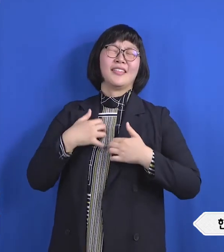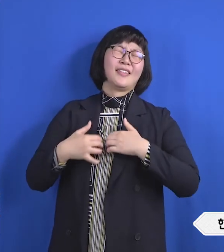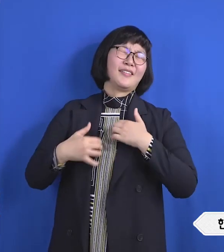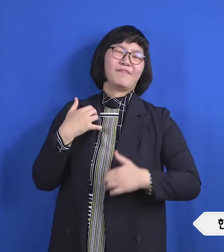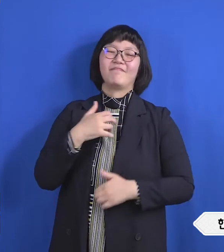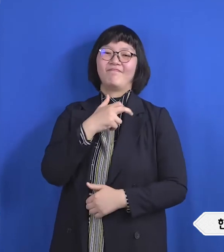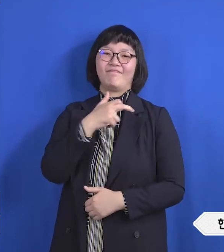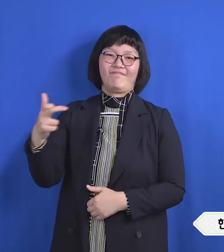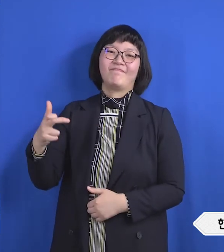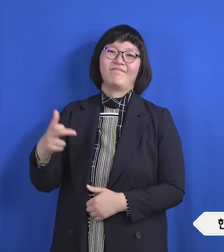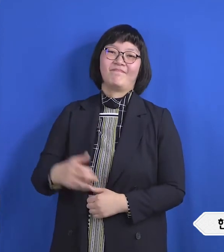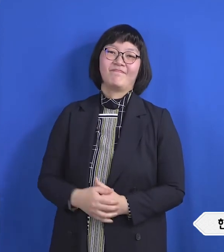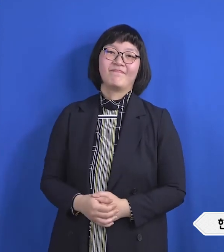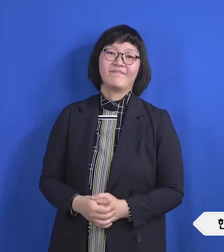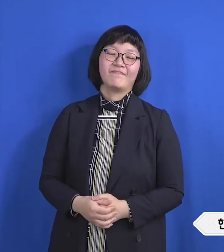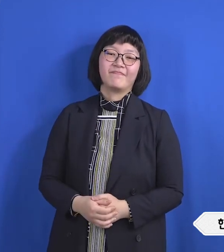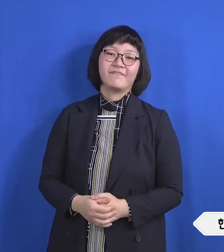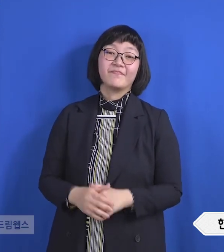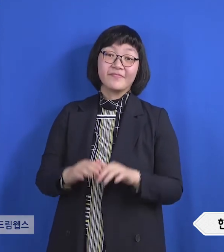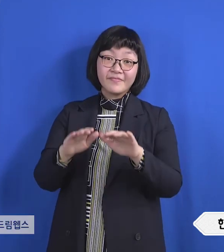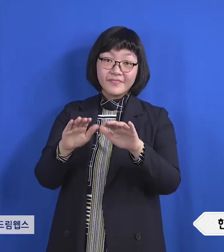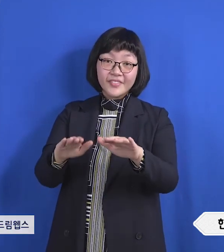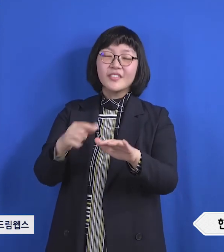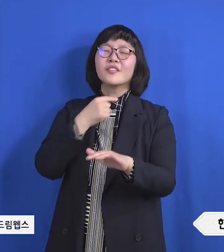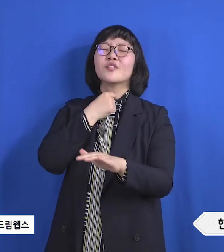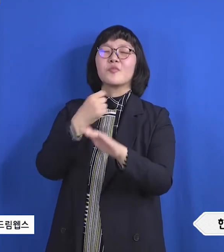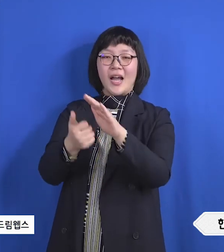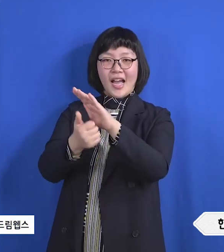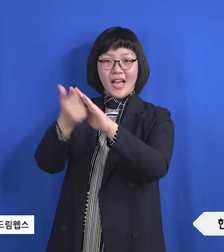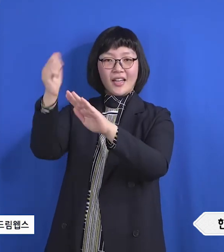크겠습니까? 찬란한 그 소망을